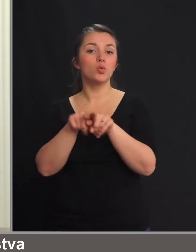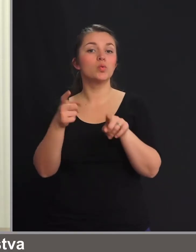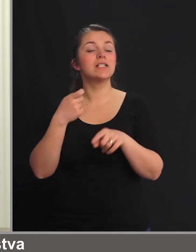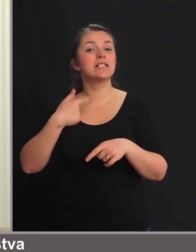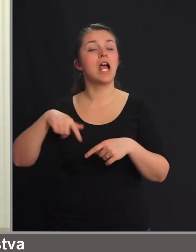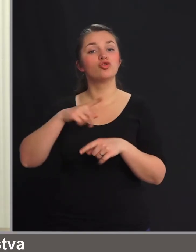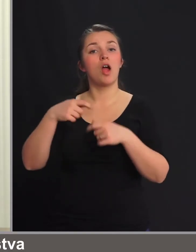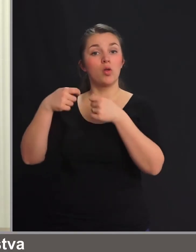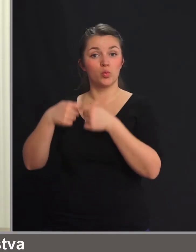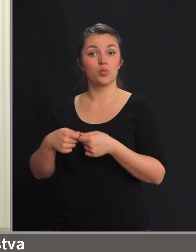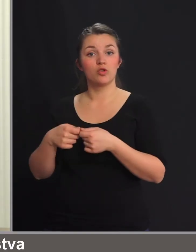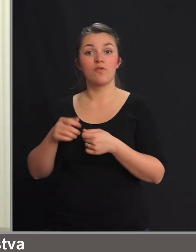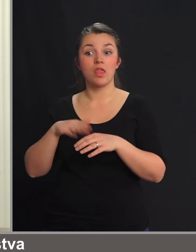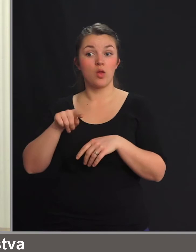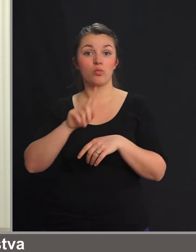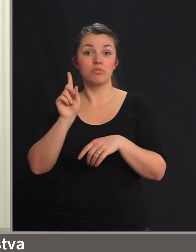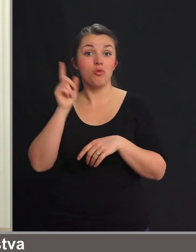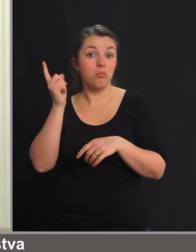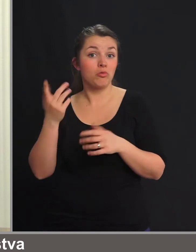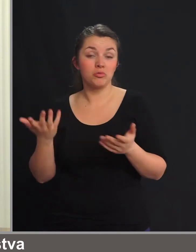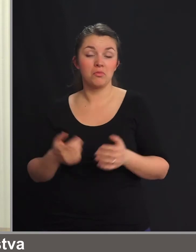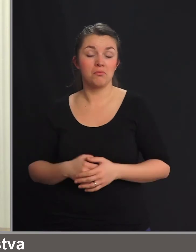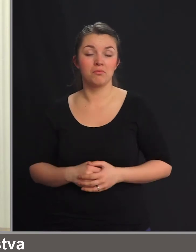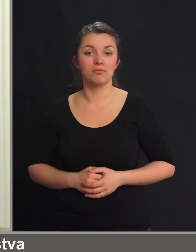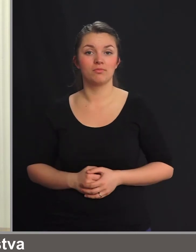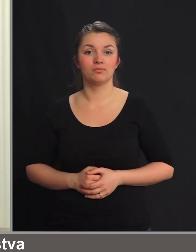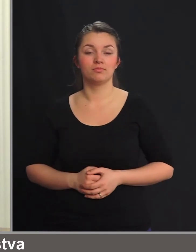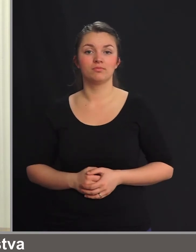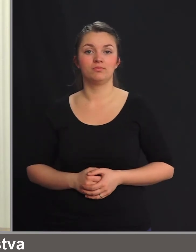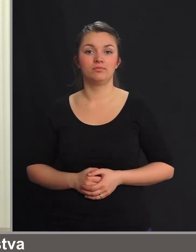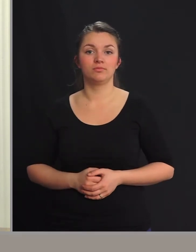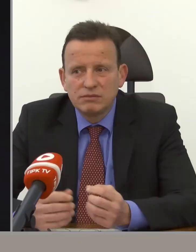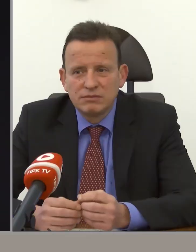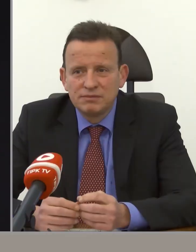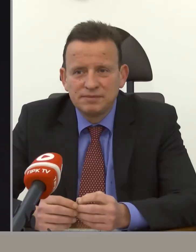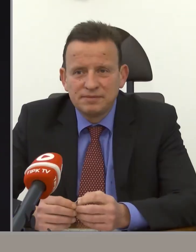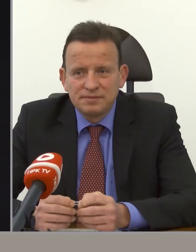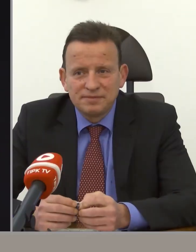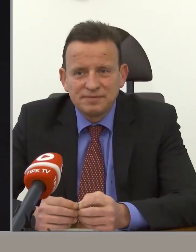Tudi z našega društva nas na to niso upozorili.